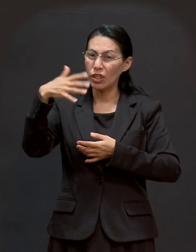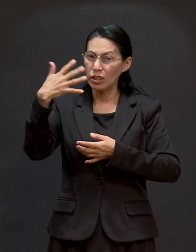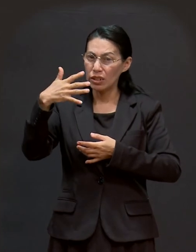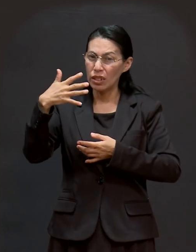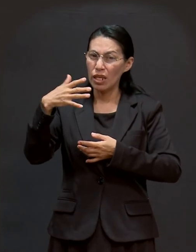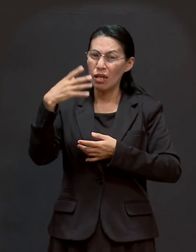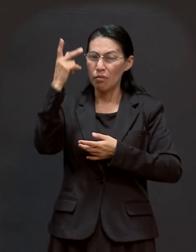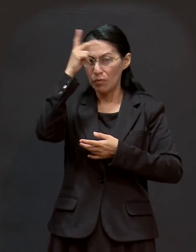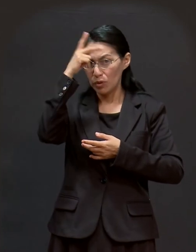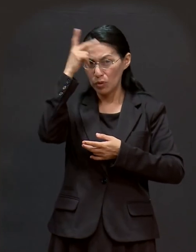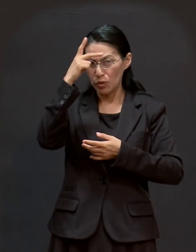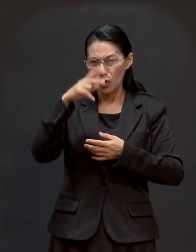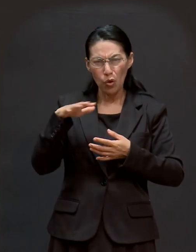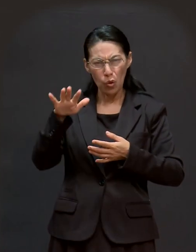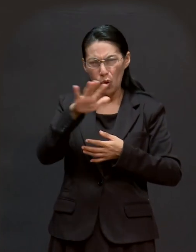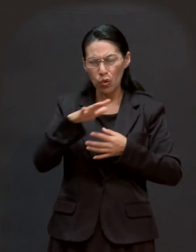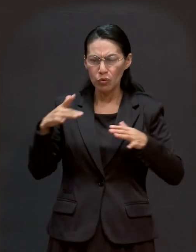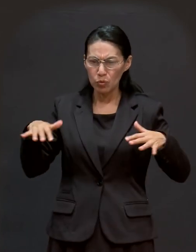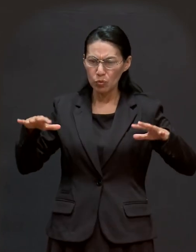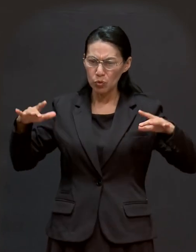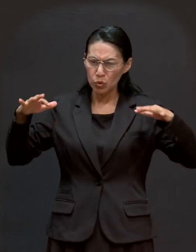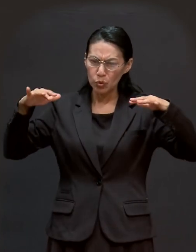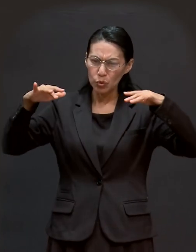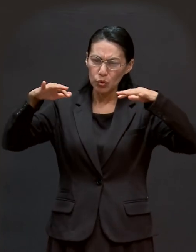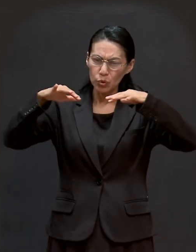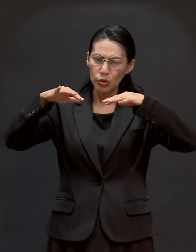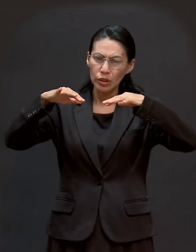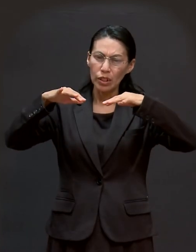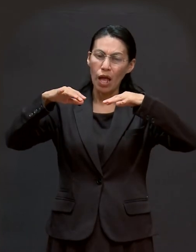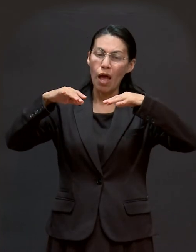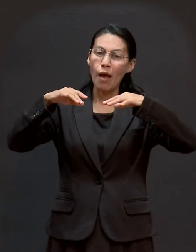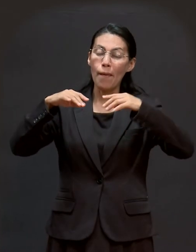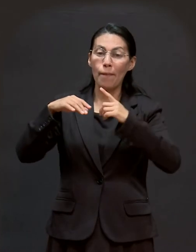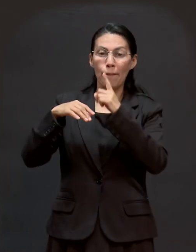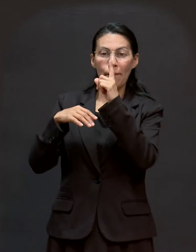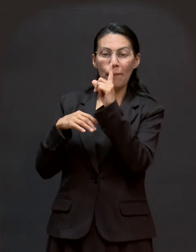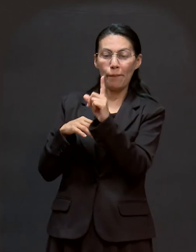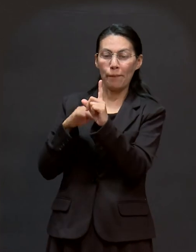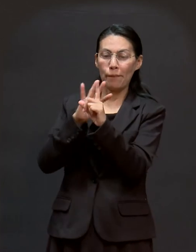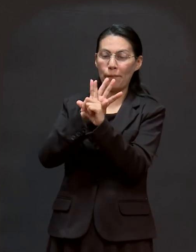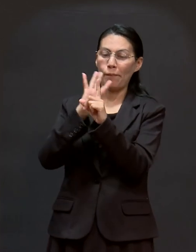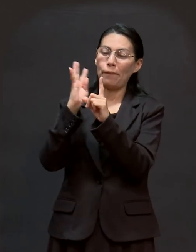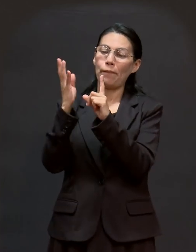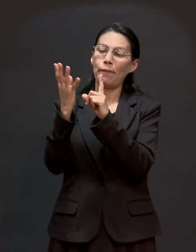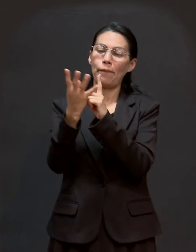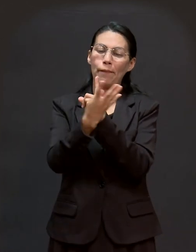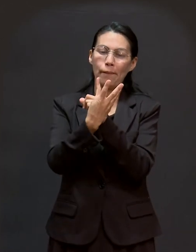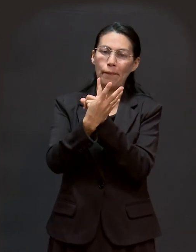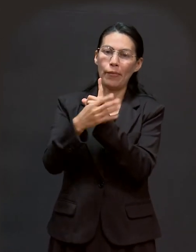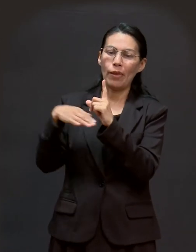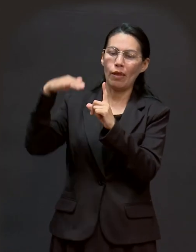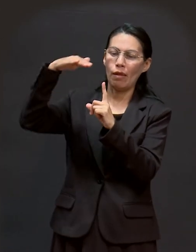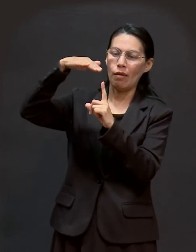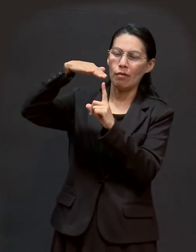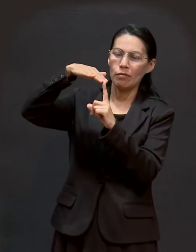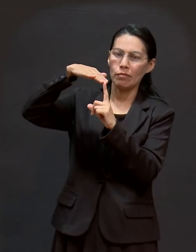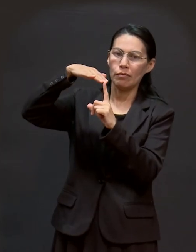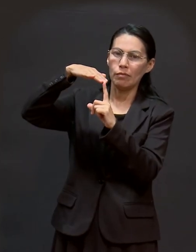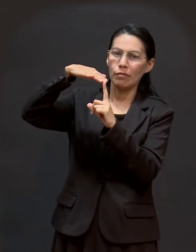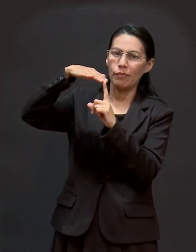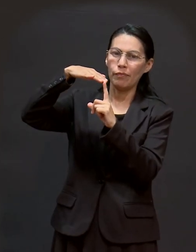éramos éramos 115 capellanes que estábamos esa que reunión todos los 115 se levantaron la rodeamos